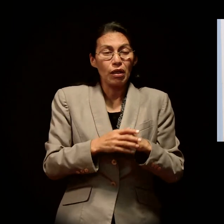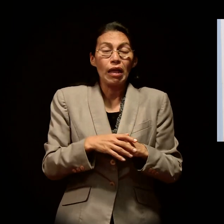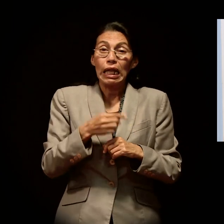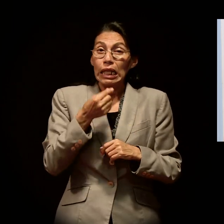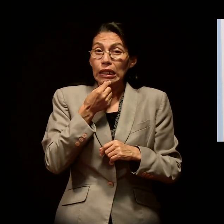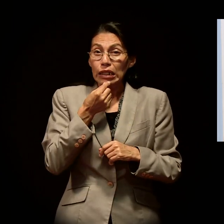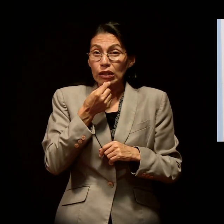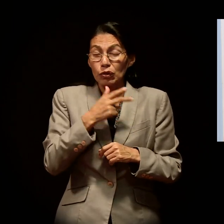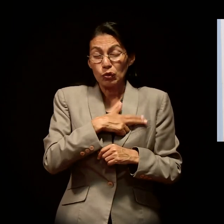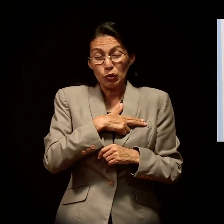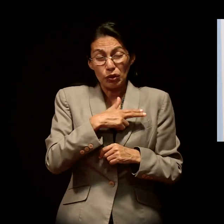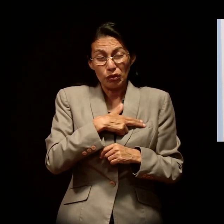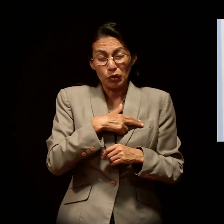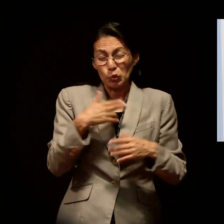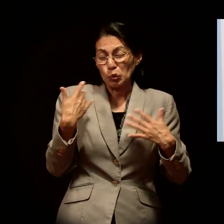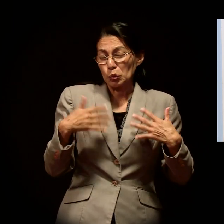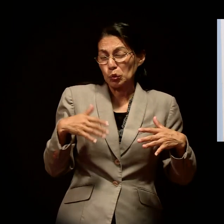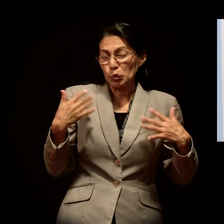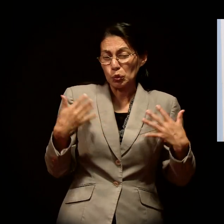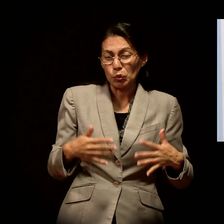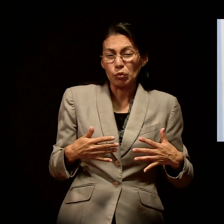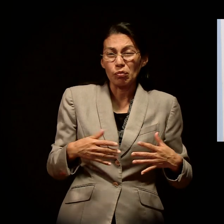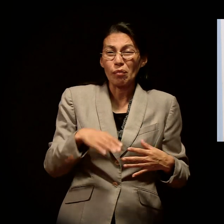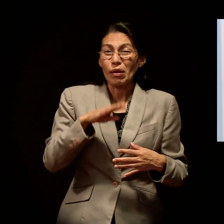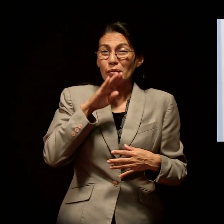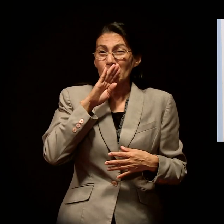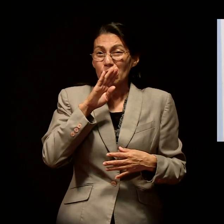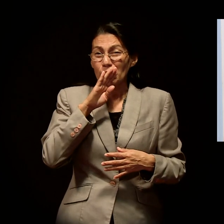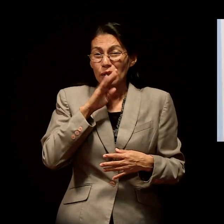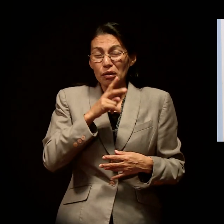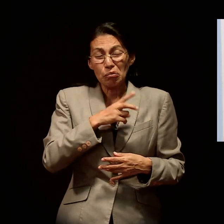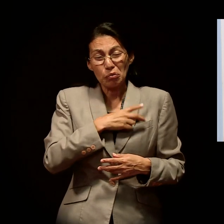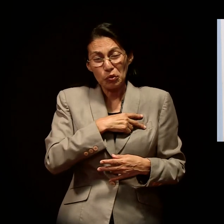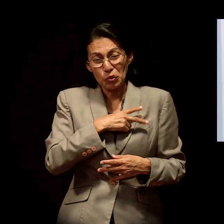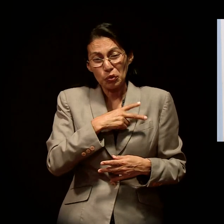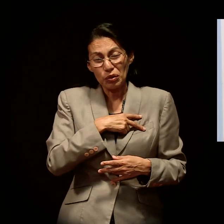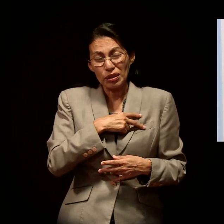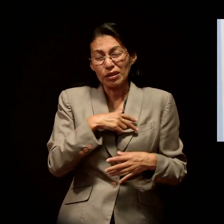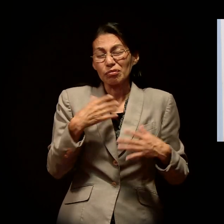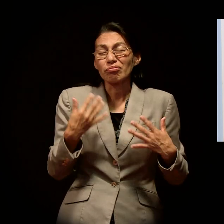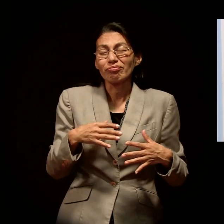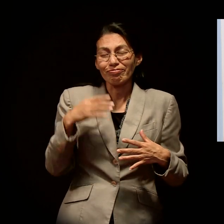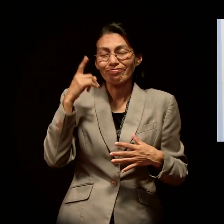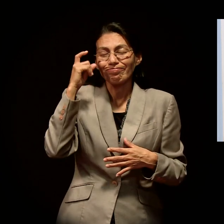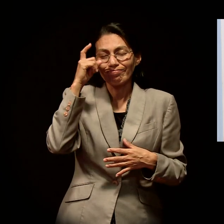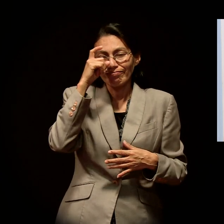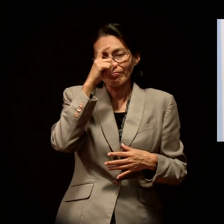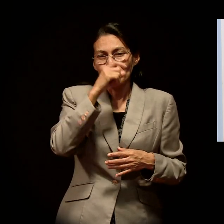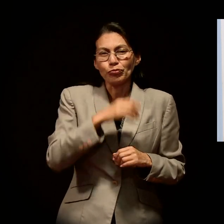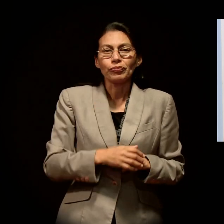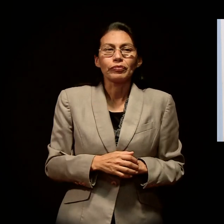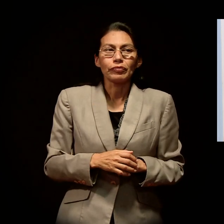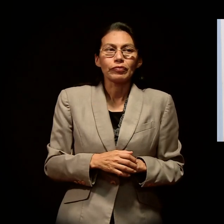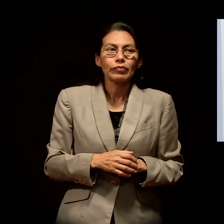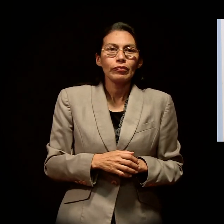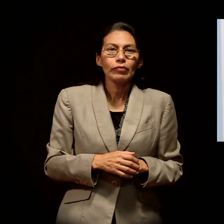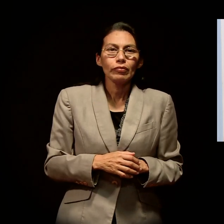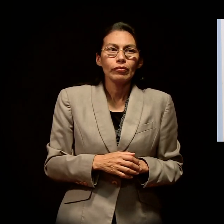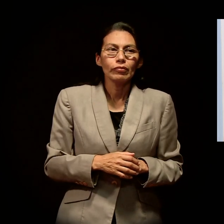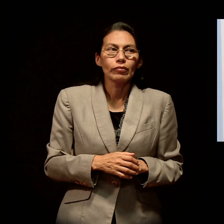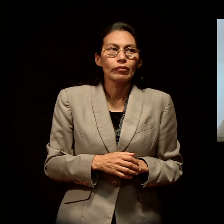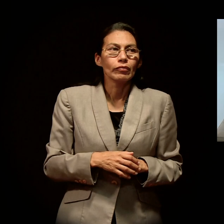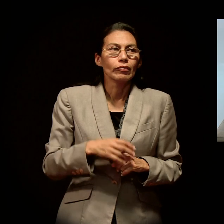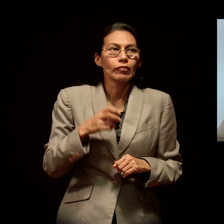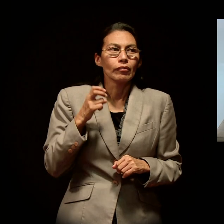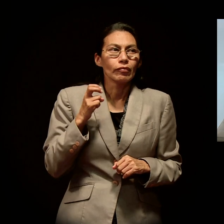después de esto quedaron muchos niños huérfanos y muchos muchas madres solteras muchas viudas